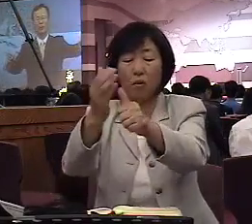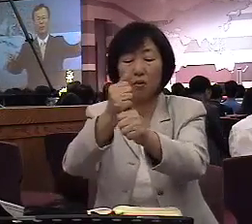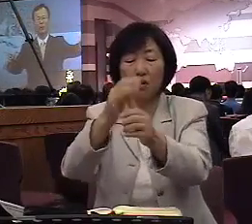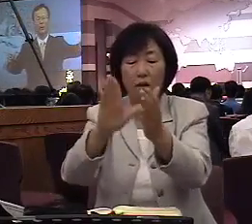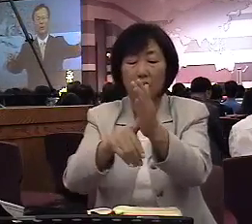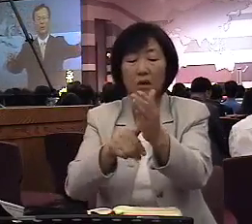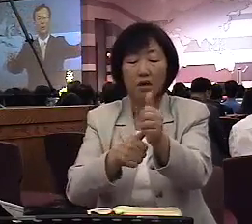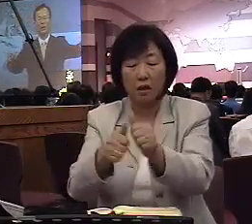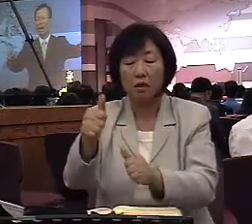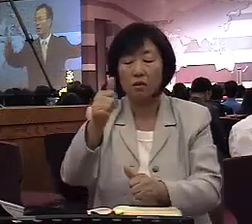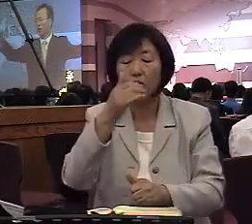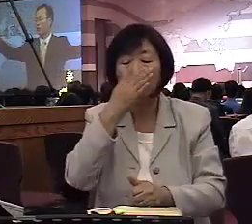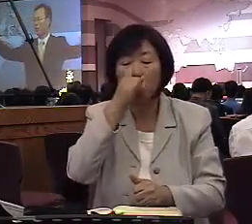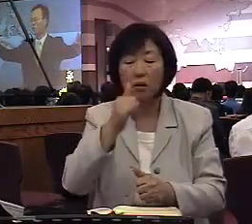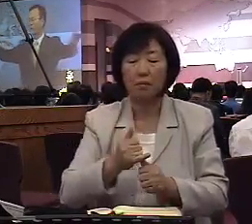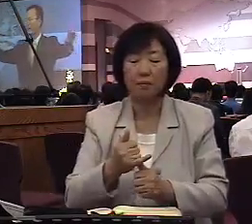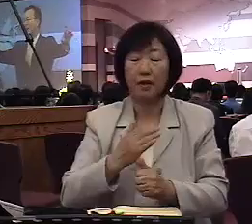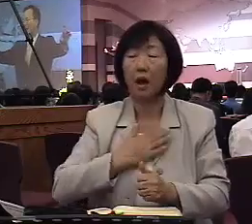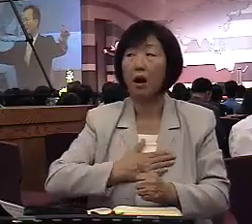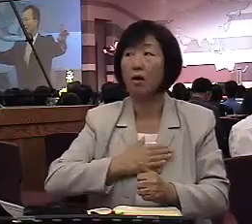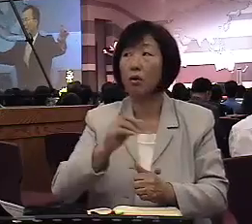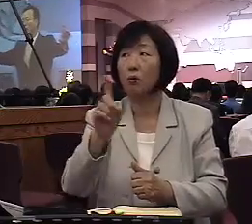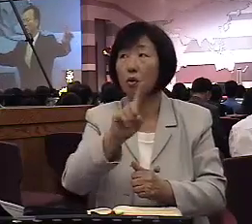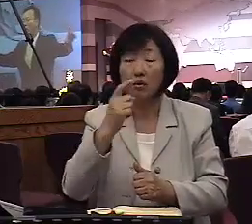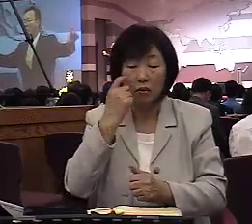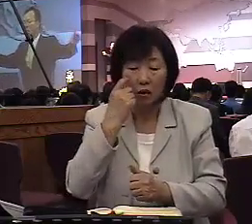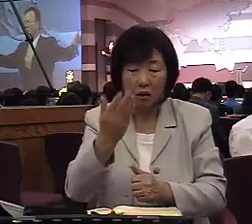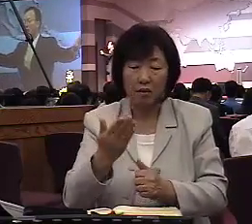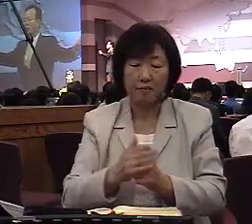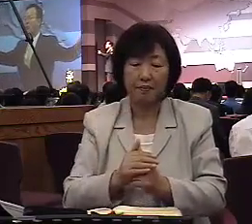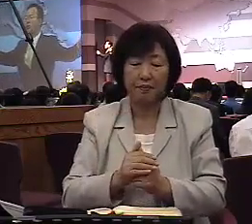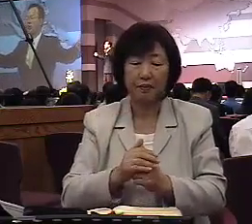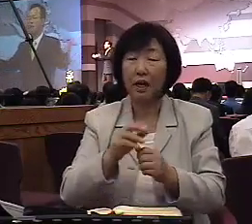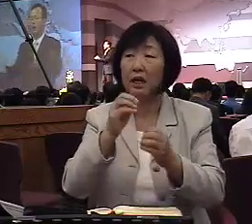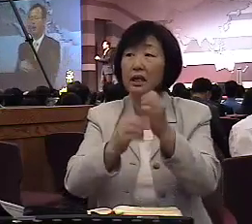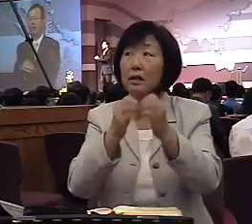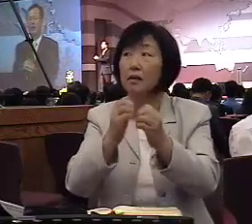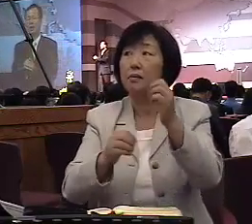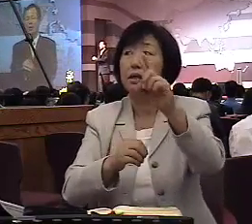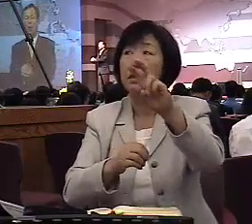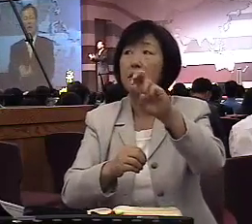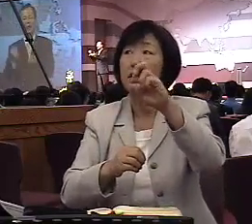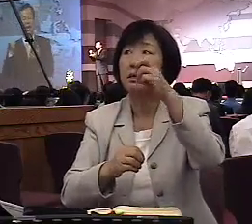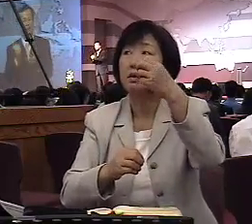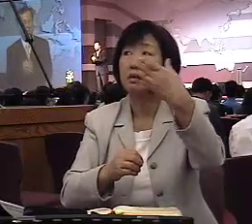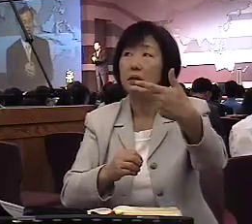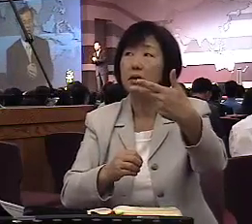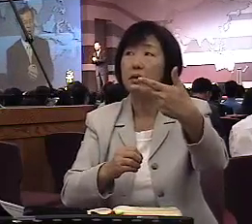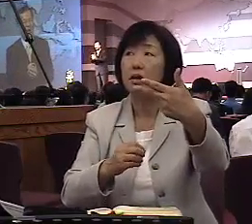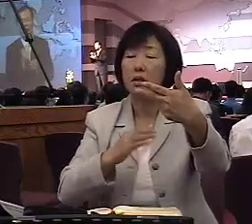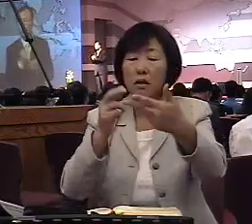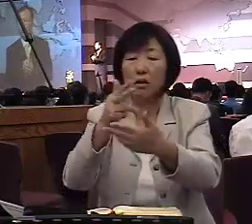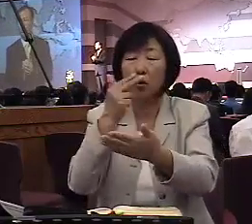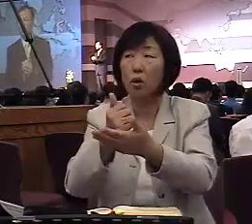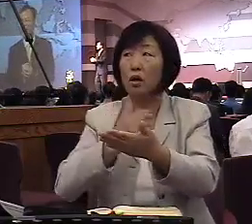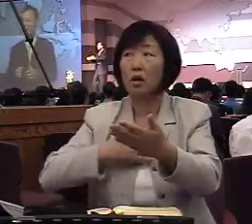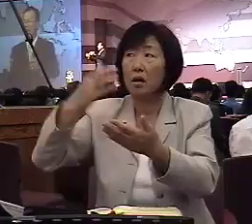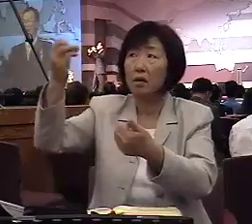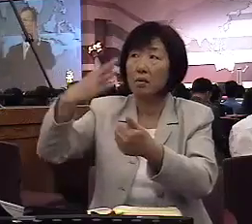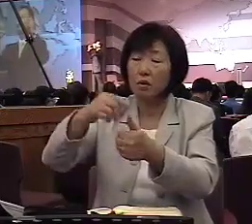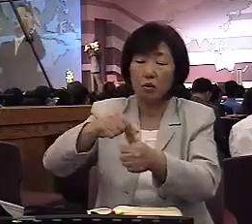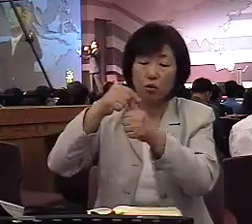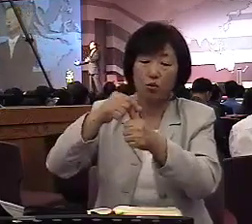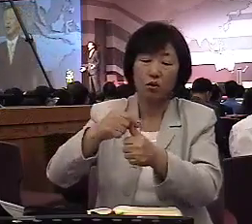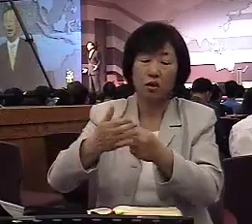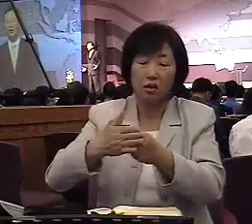있더라. 아는 것이 무엇입니까? 예를 들어 시편 27절 1편에 여호와는 나의 빛이요 나의 구원이시니